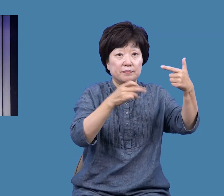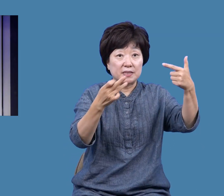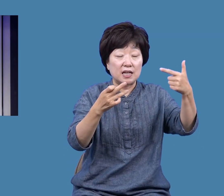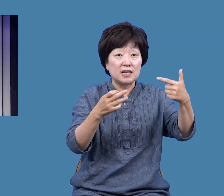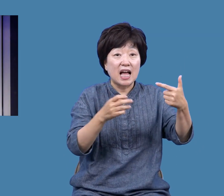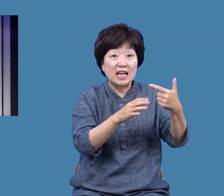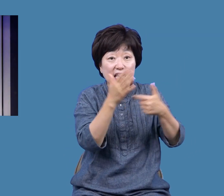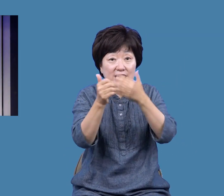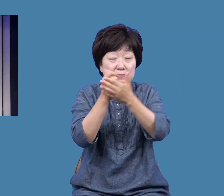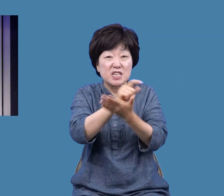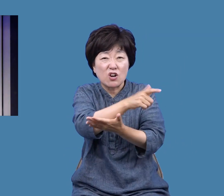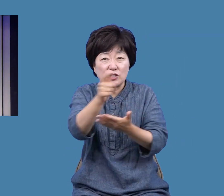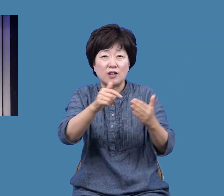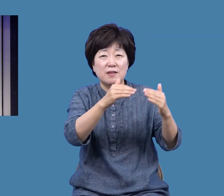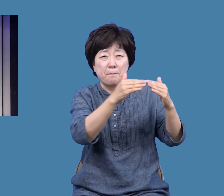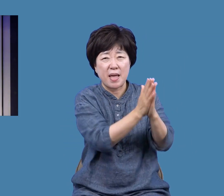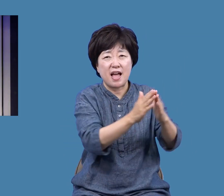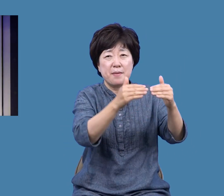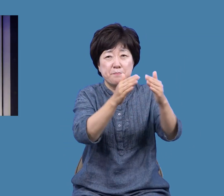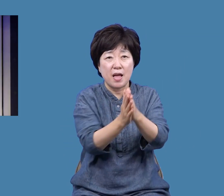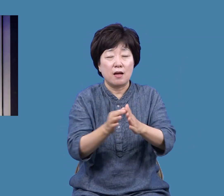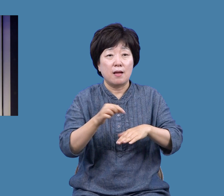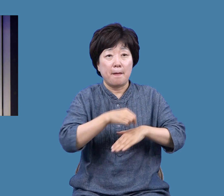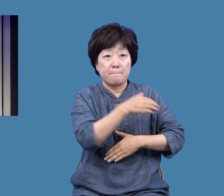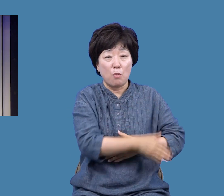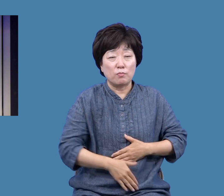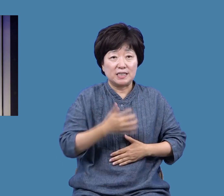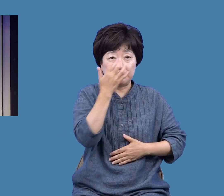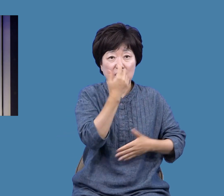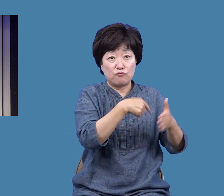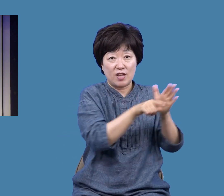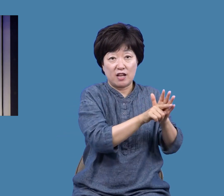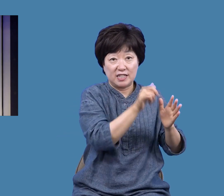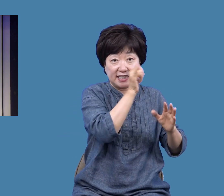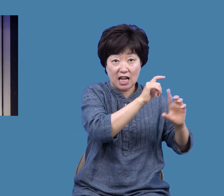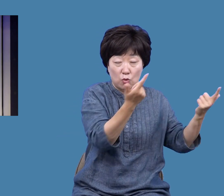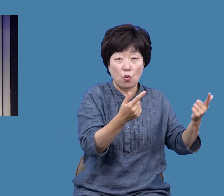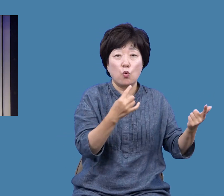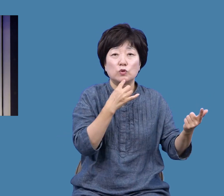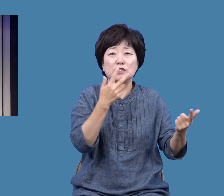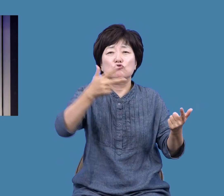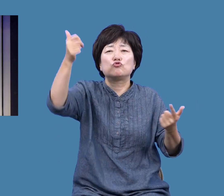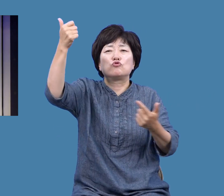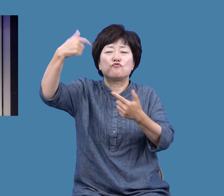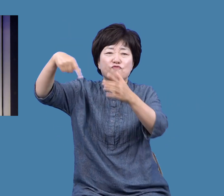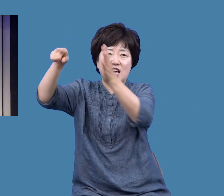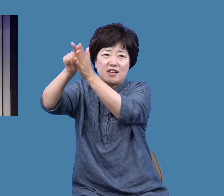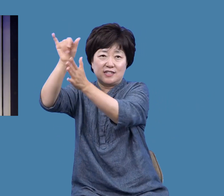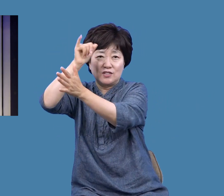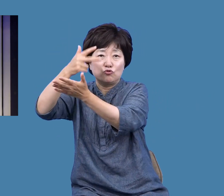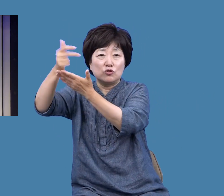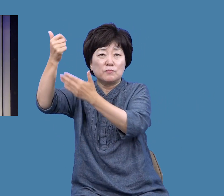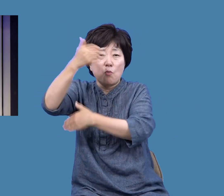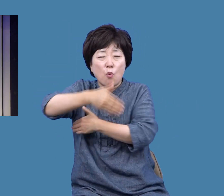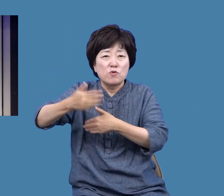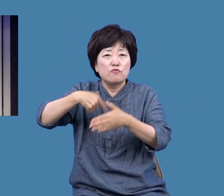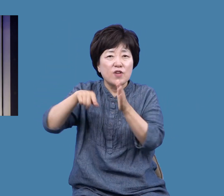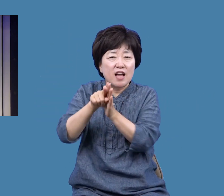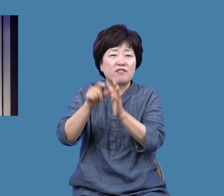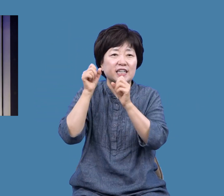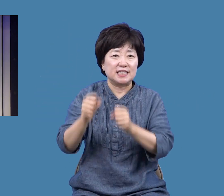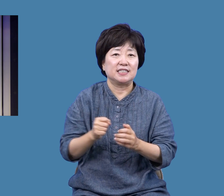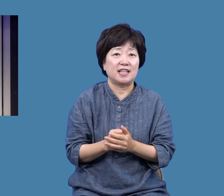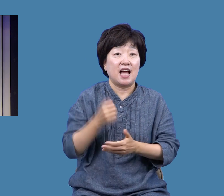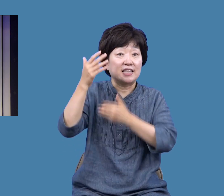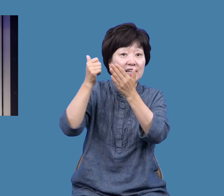이것저것을 다 패하시리라. 몸은 음란을 위하여 있지 않고 오직 주를 위하여 있으며 주는 몸을 위하여 계시느니라. 하나님이 주를 다시 살리셨고 또한